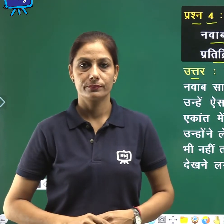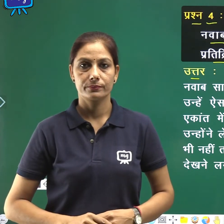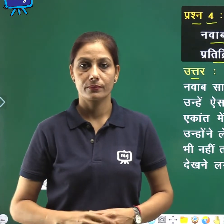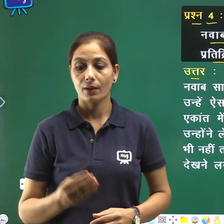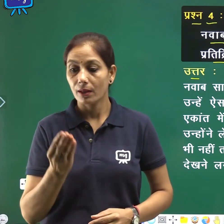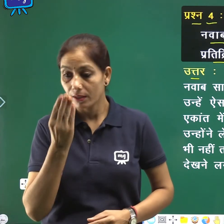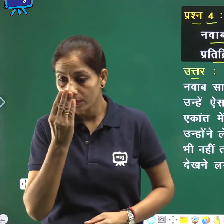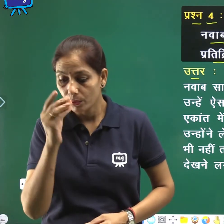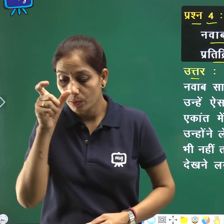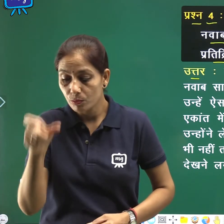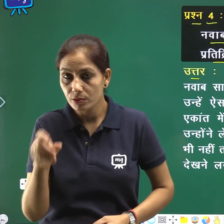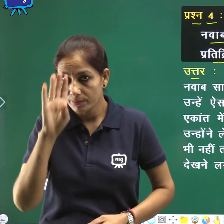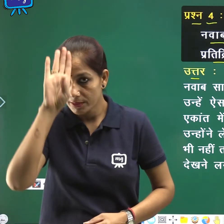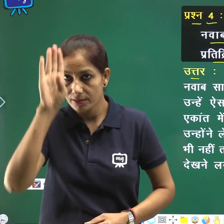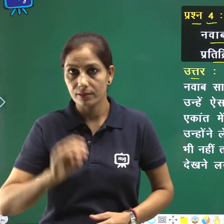नवाब साहब